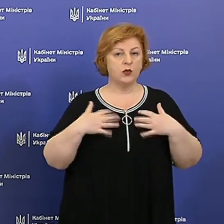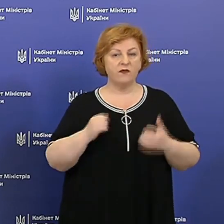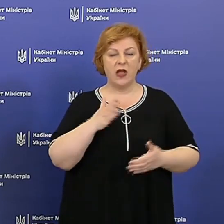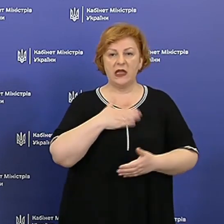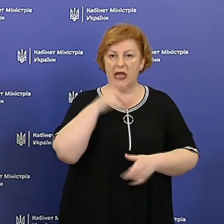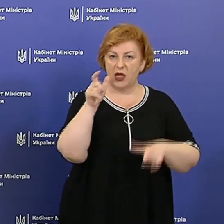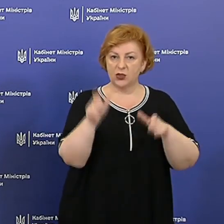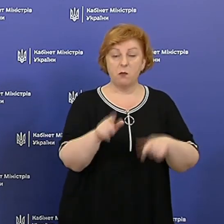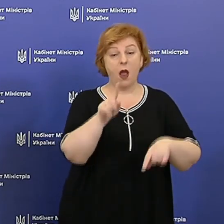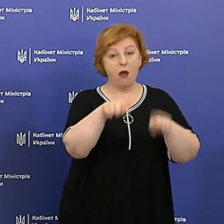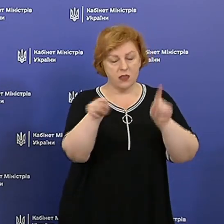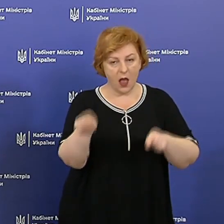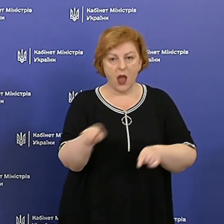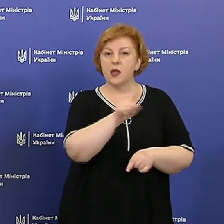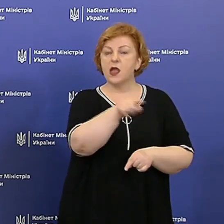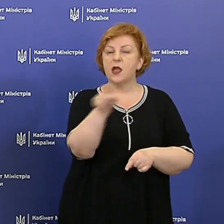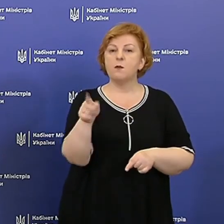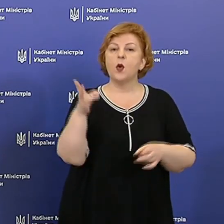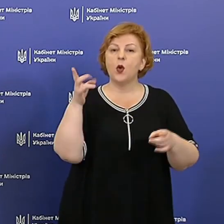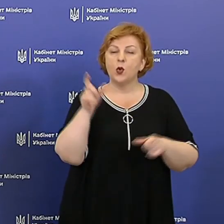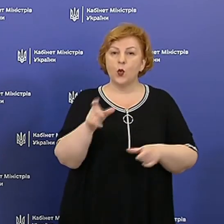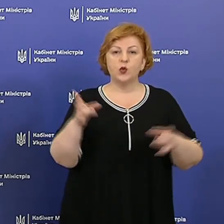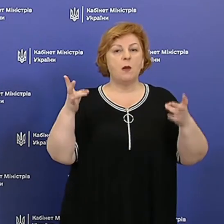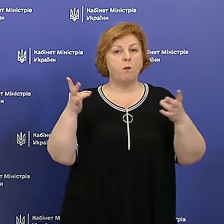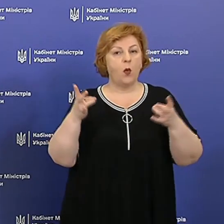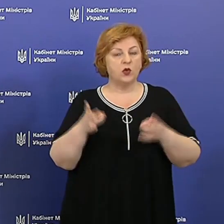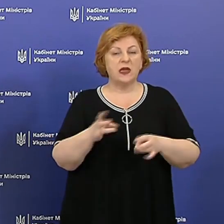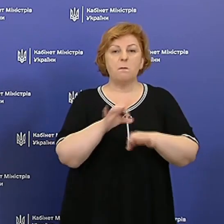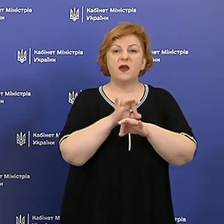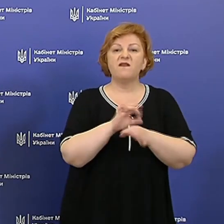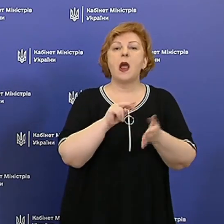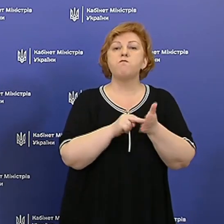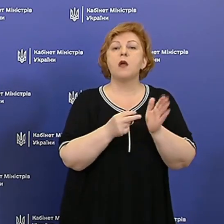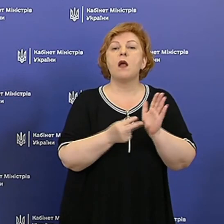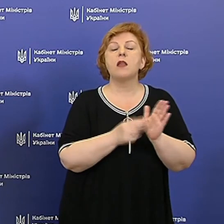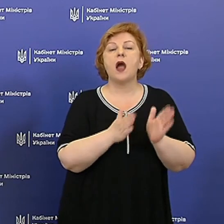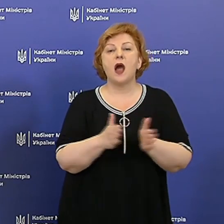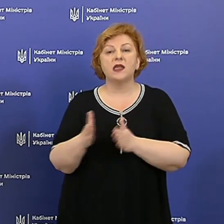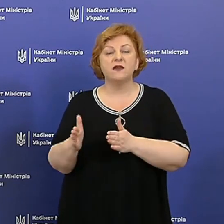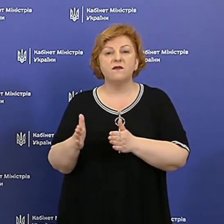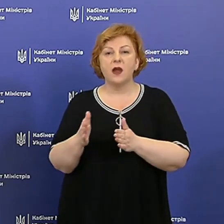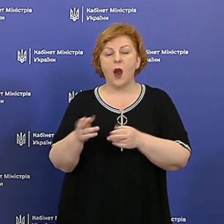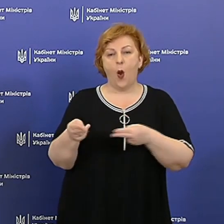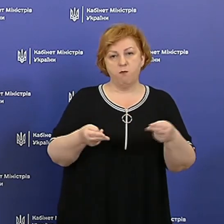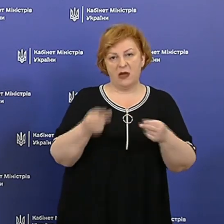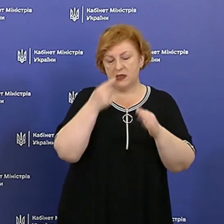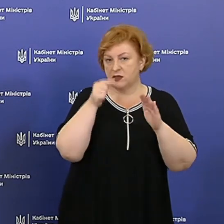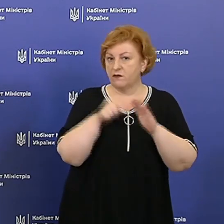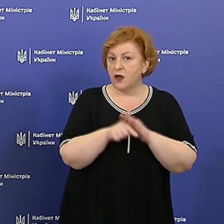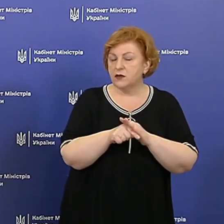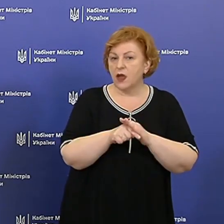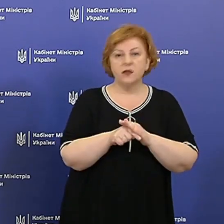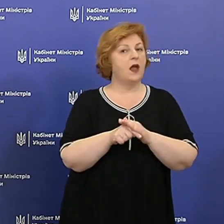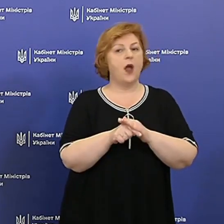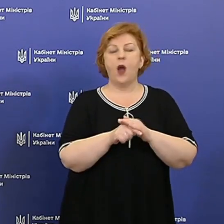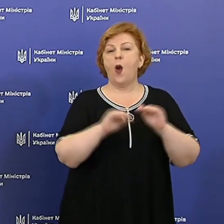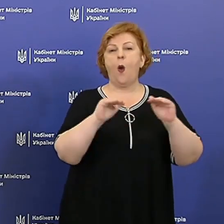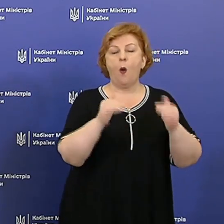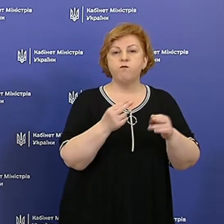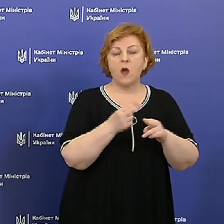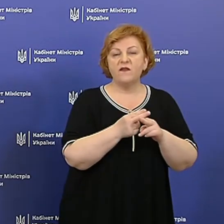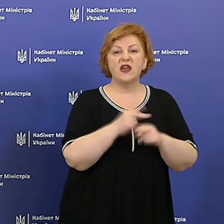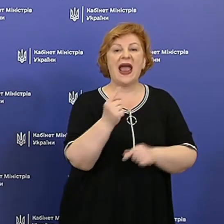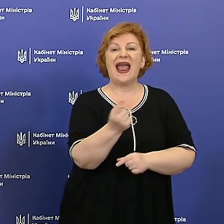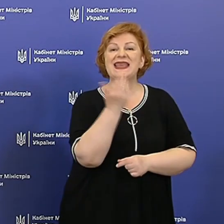громадян. І деяким людям потребують вони проведення планових операційних втручань. Тобто обмеження єдине, якщо